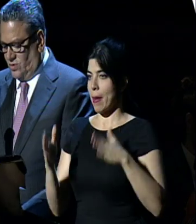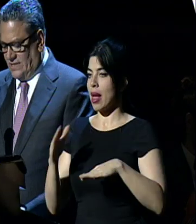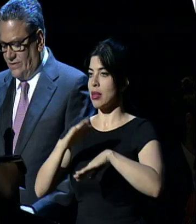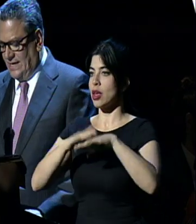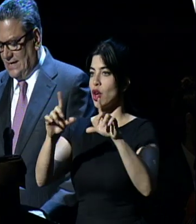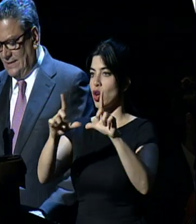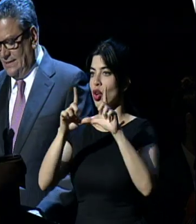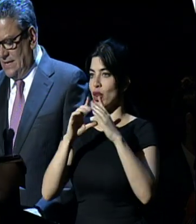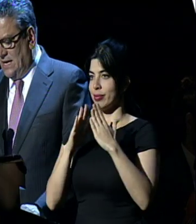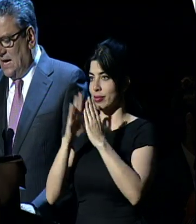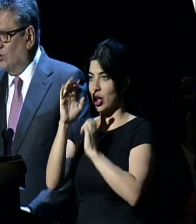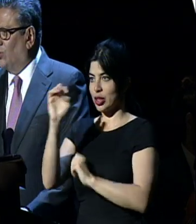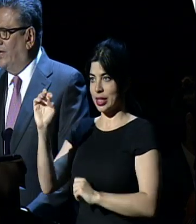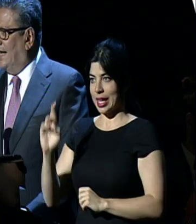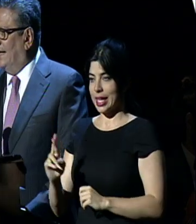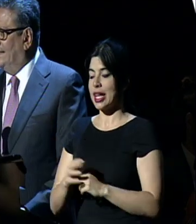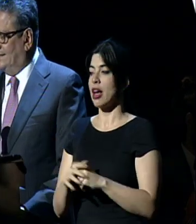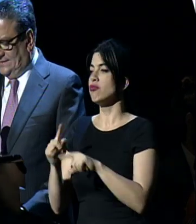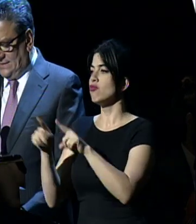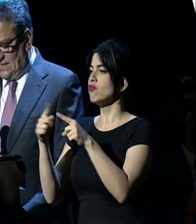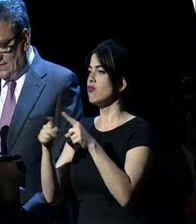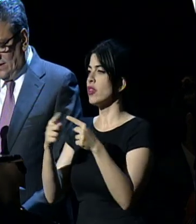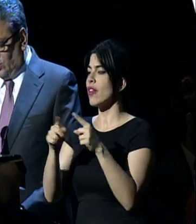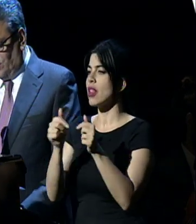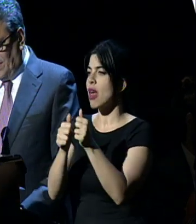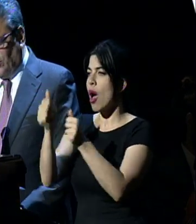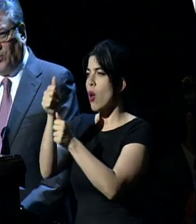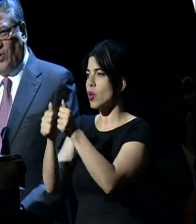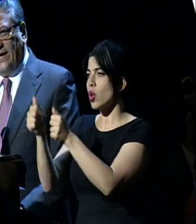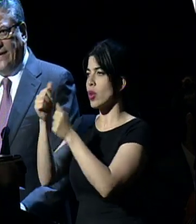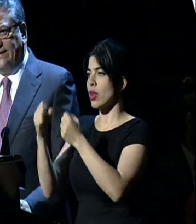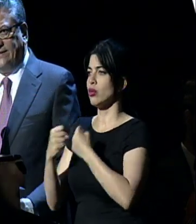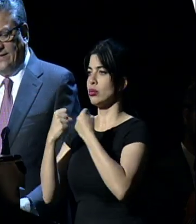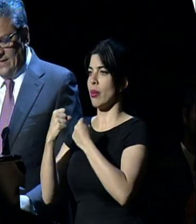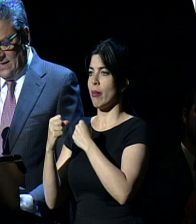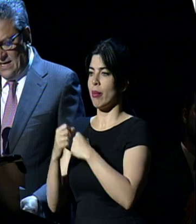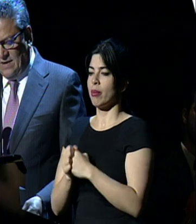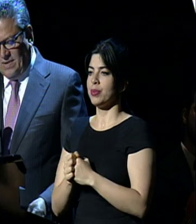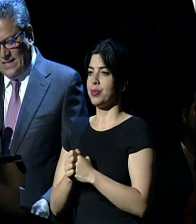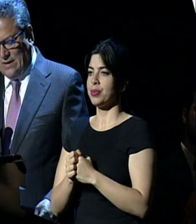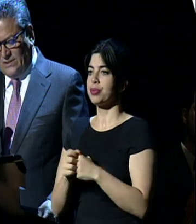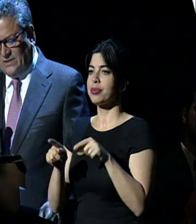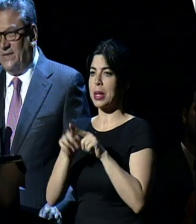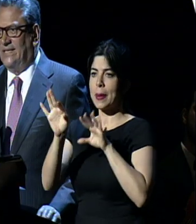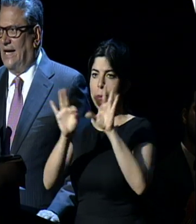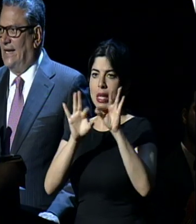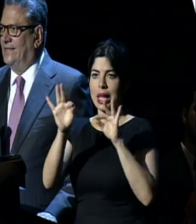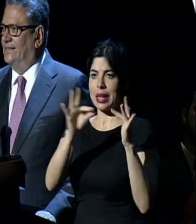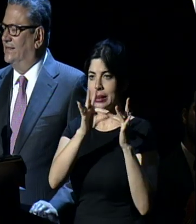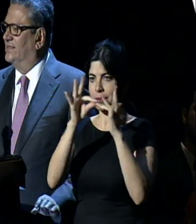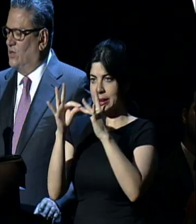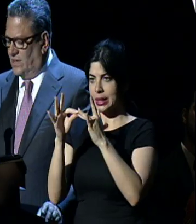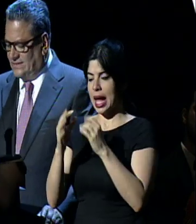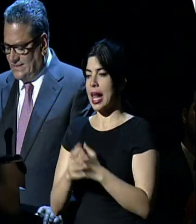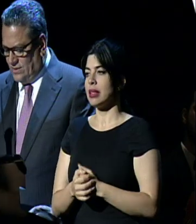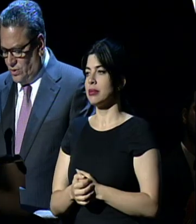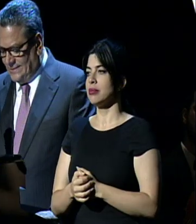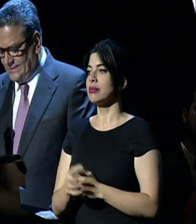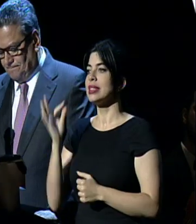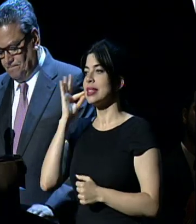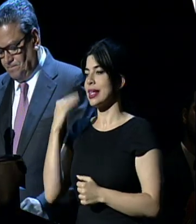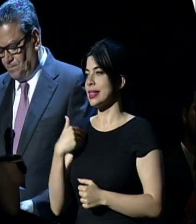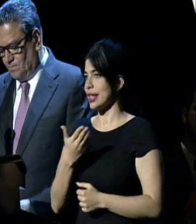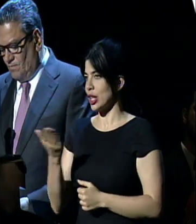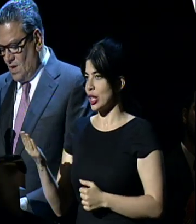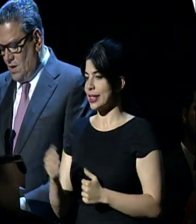acreditado en Costa Rica, autoridades de los supremos poderes, invitados especiales, señoras y señores.